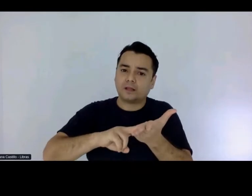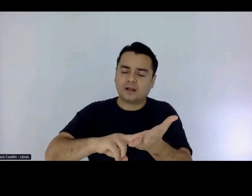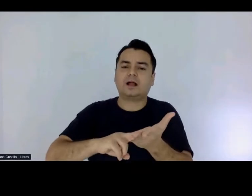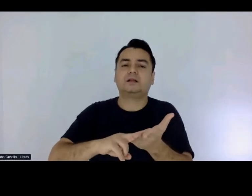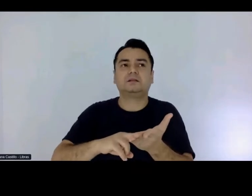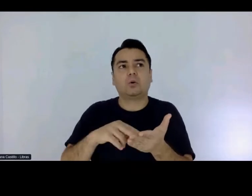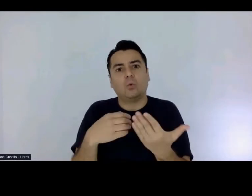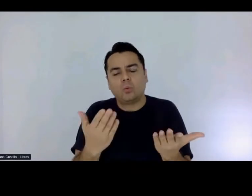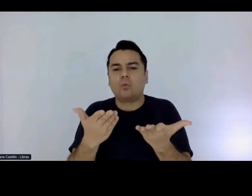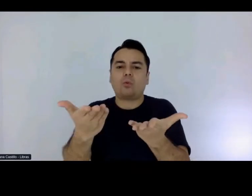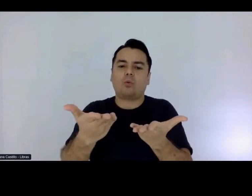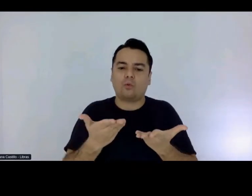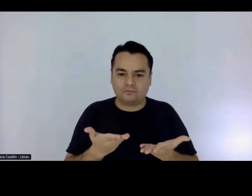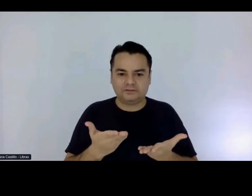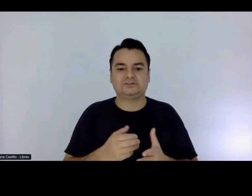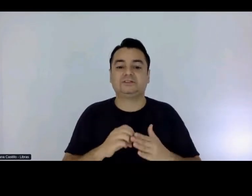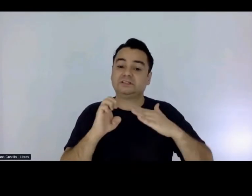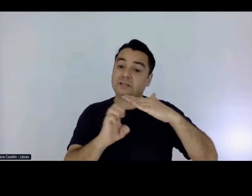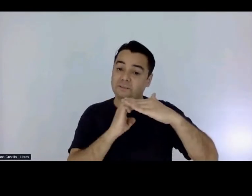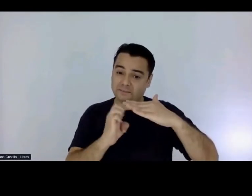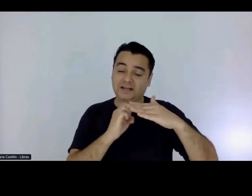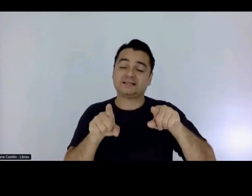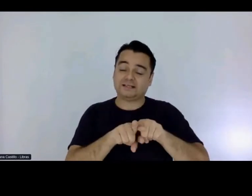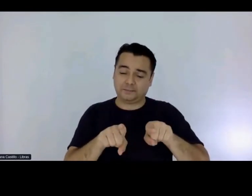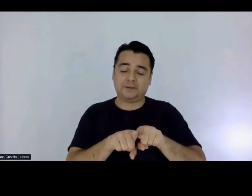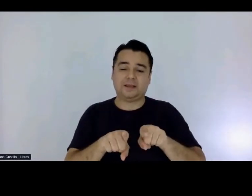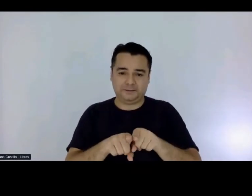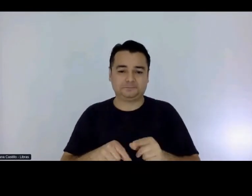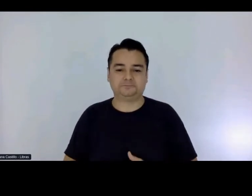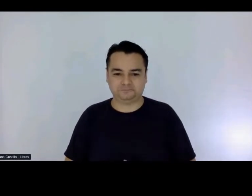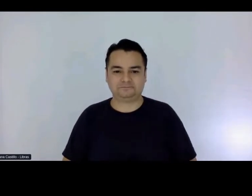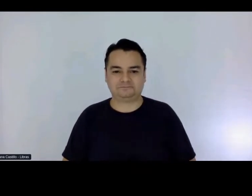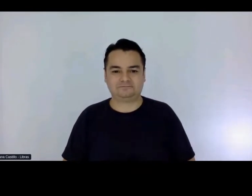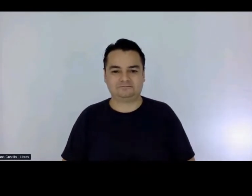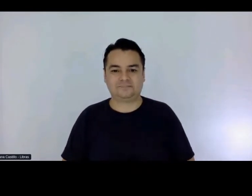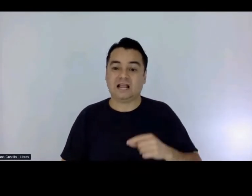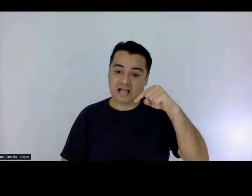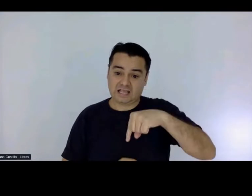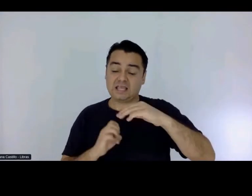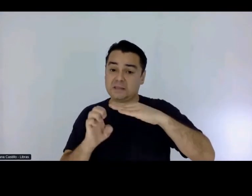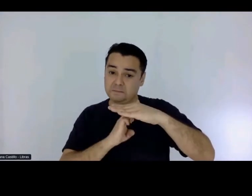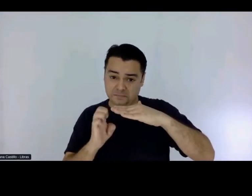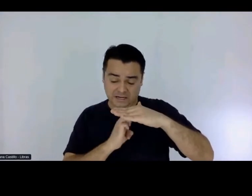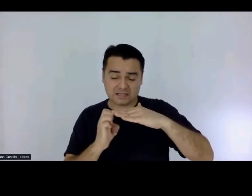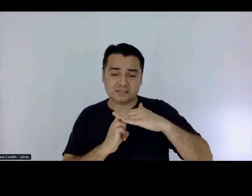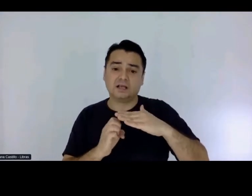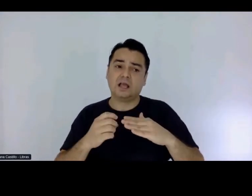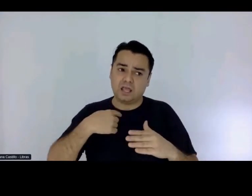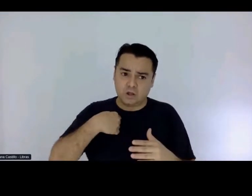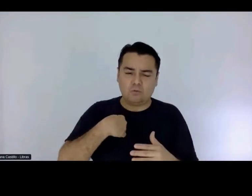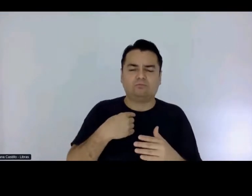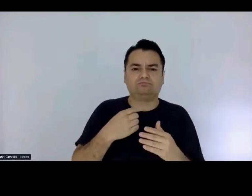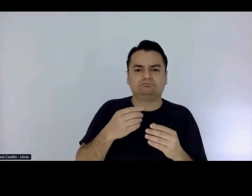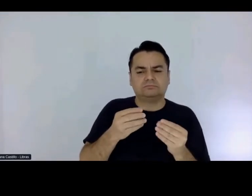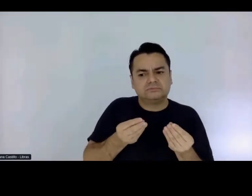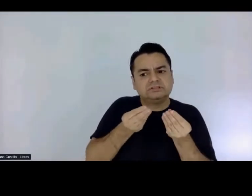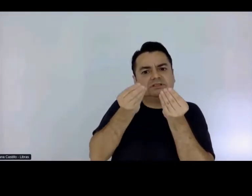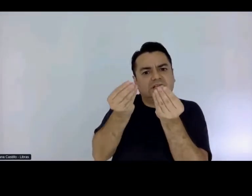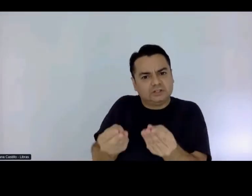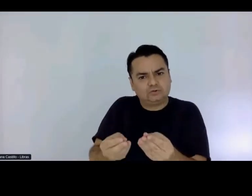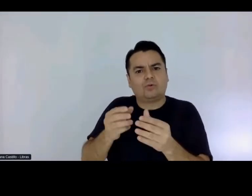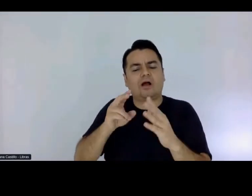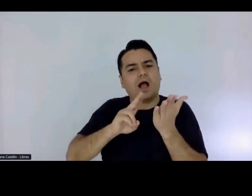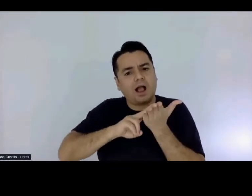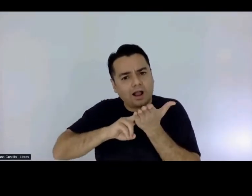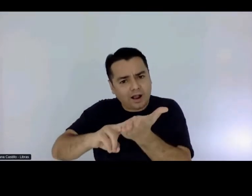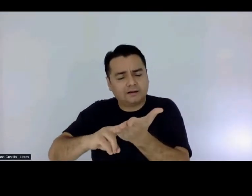convite às empresas também, né? E aqui eu deixo uma provocação, uma carta